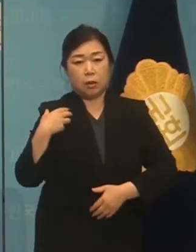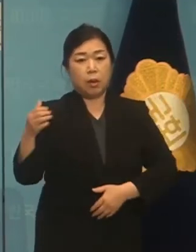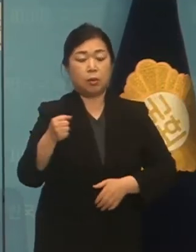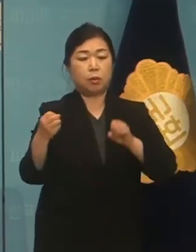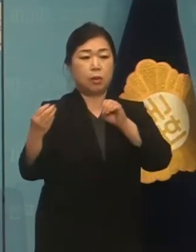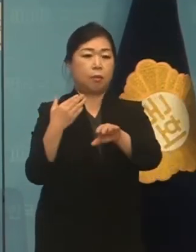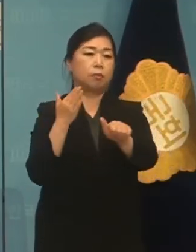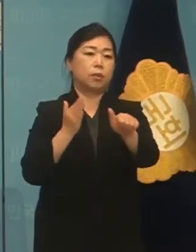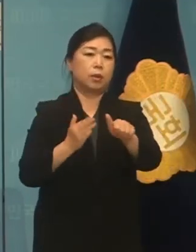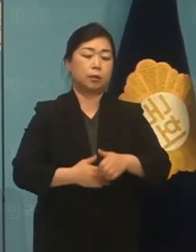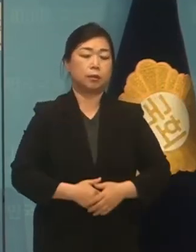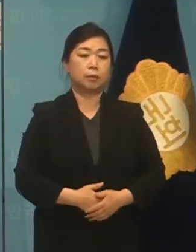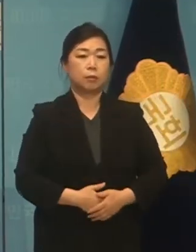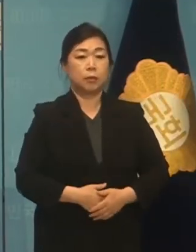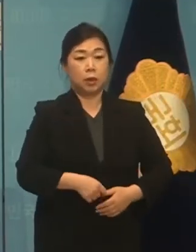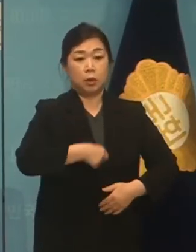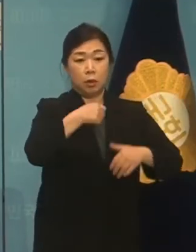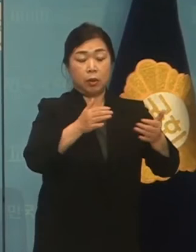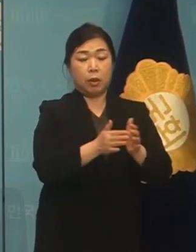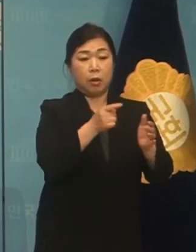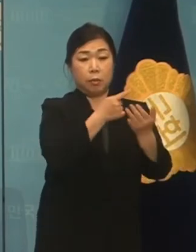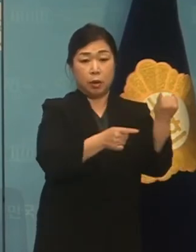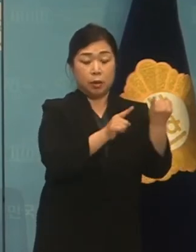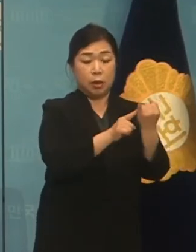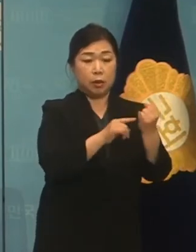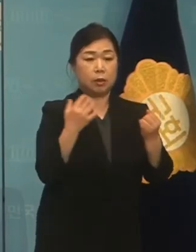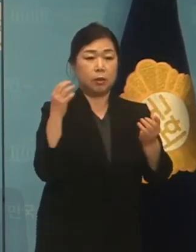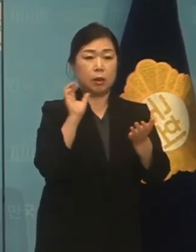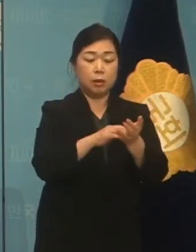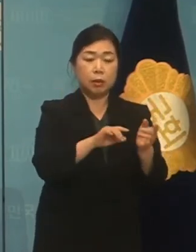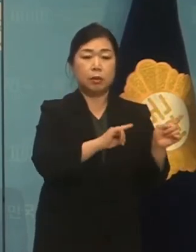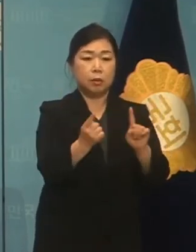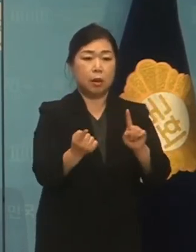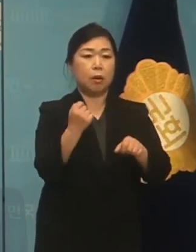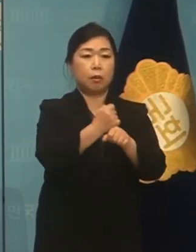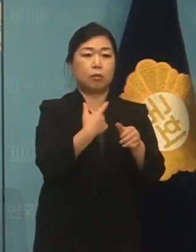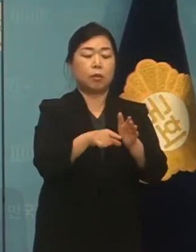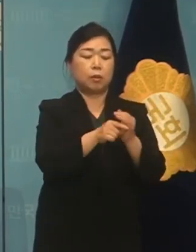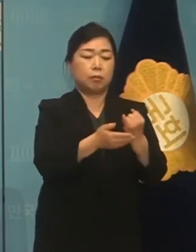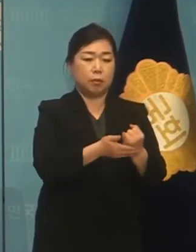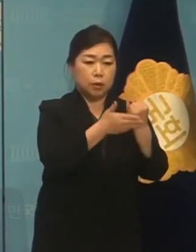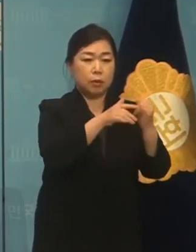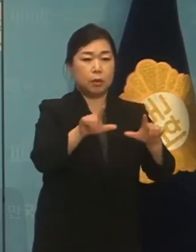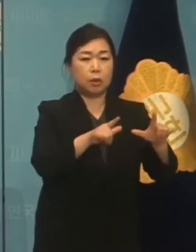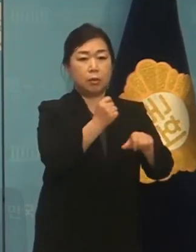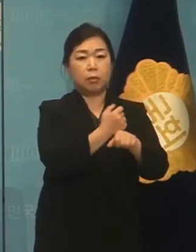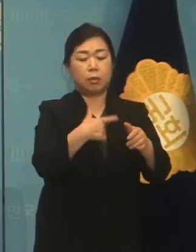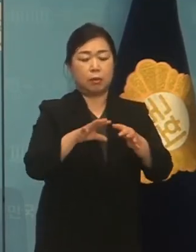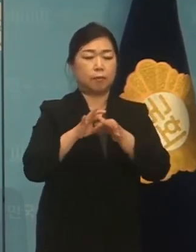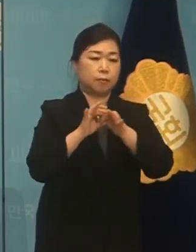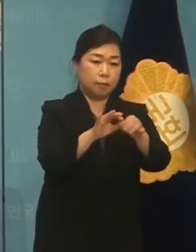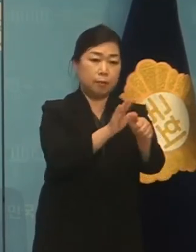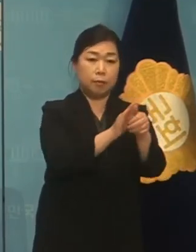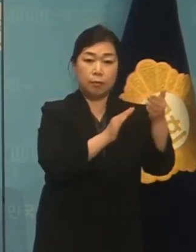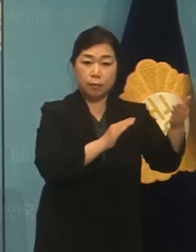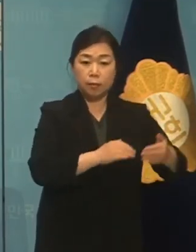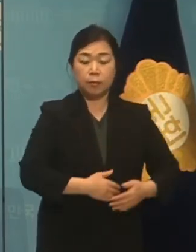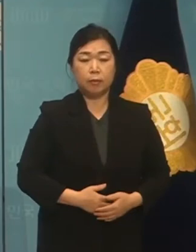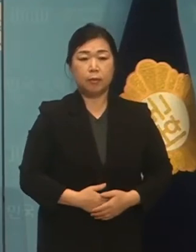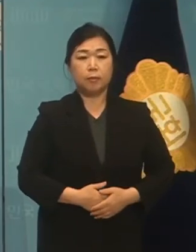바랍니다. 정의당은 피해자가 일상에 복귀하고 존엄하게 살아갈 수 있도록 끝까지 연대하겠습니다.